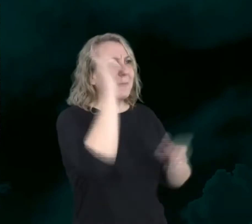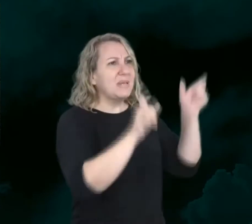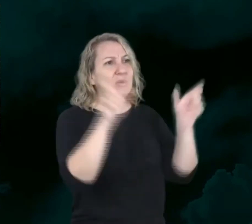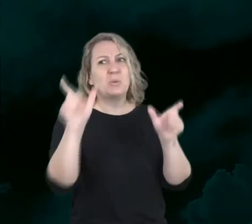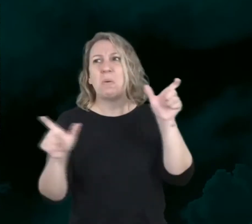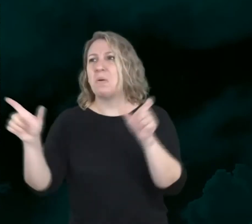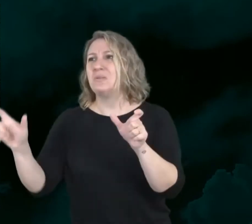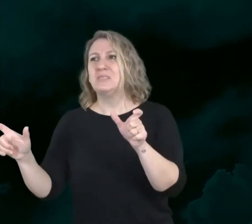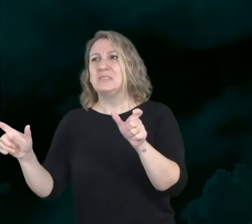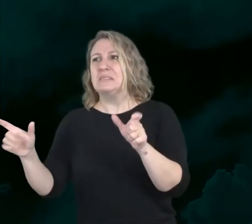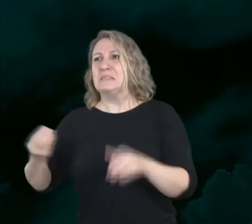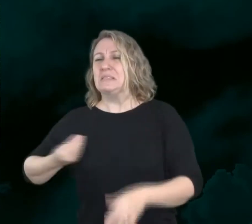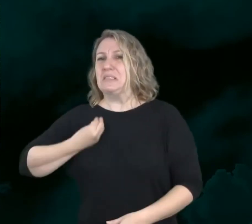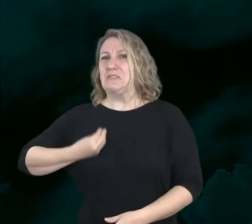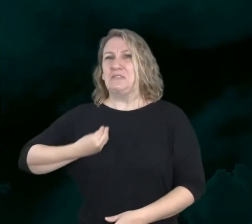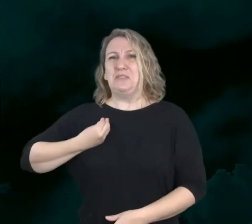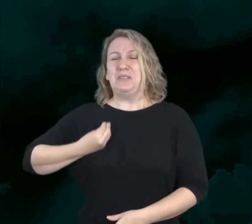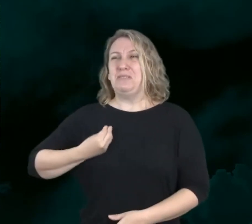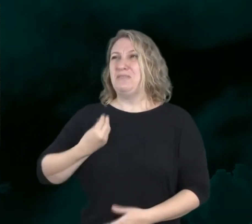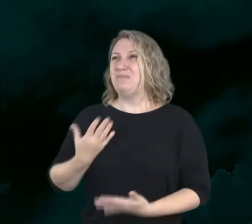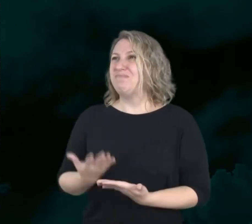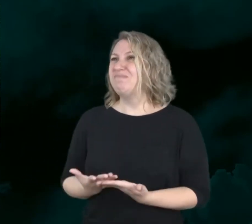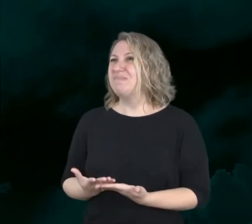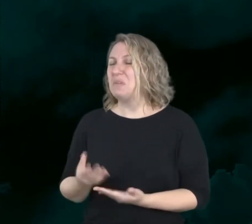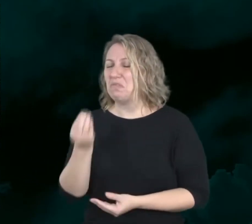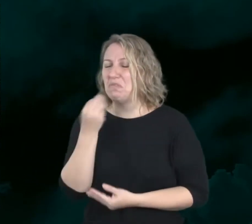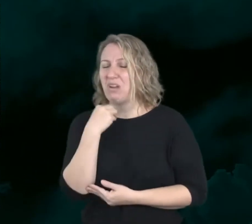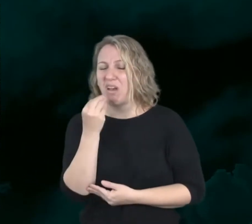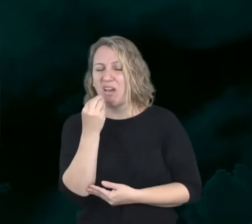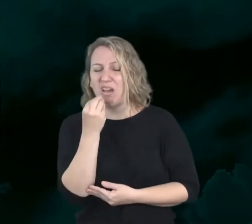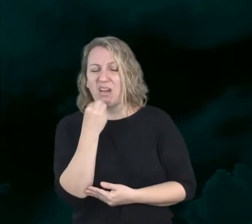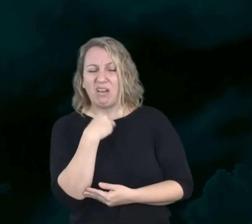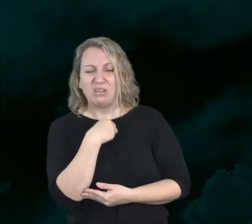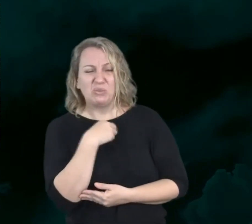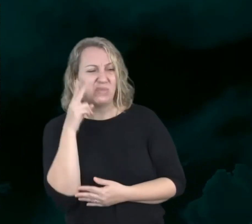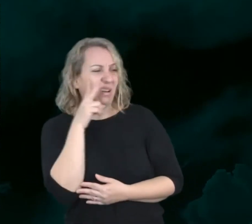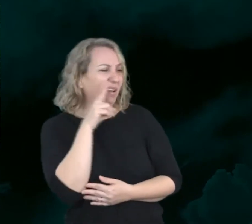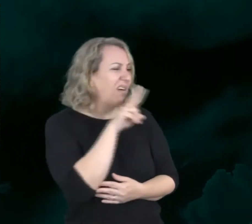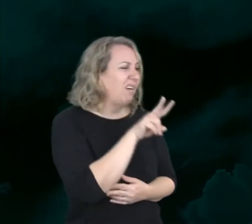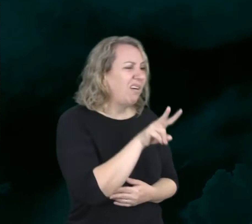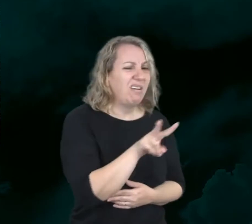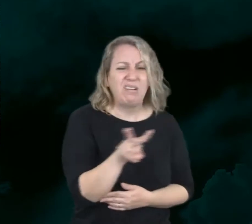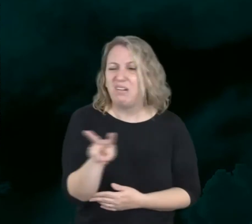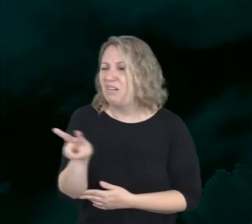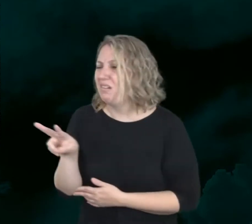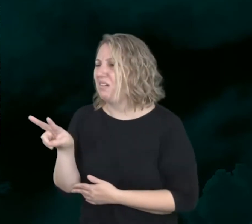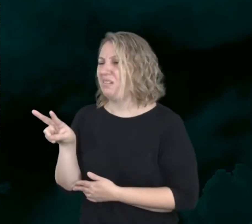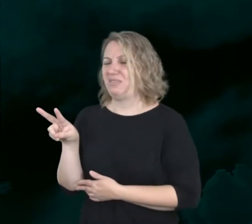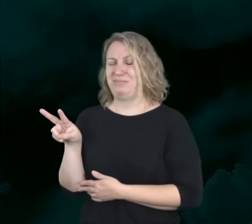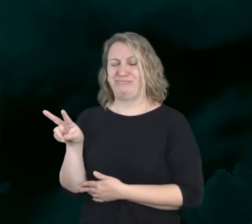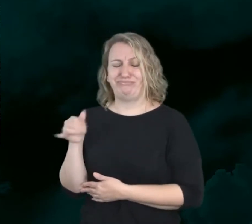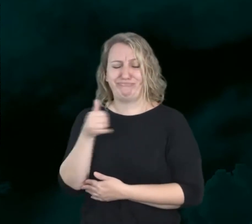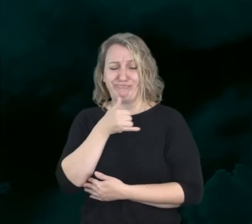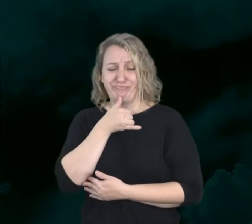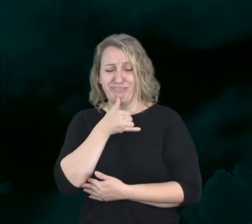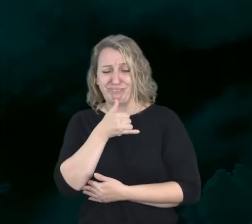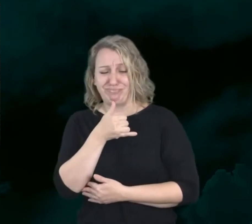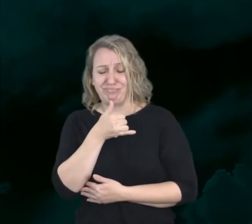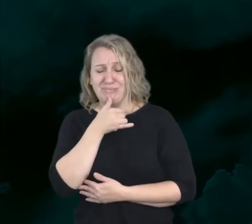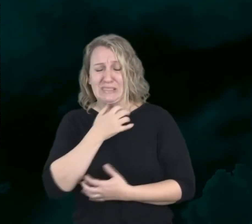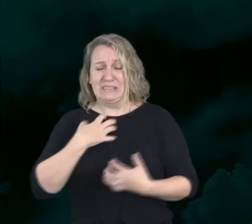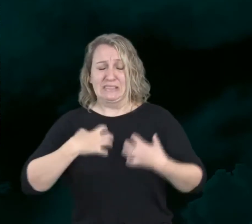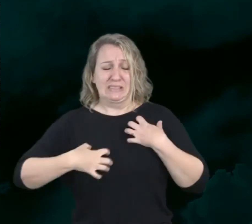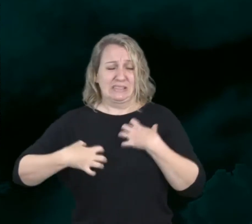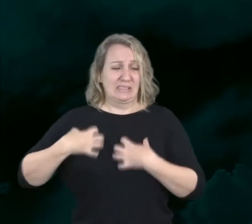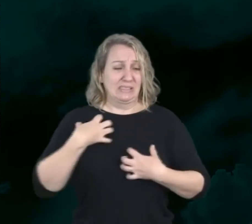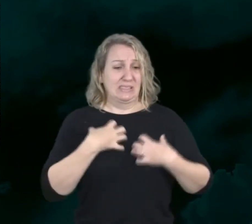chão, nós ainda vivemos muito pelas coisas que vêm, as coisas nos aborrecem, as coisas, né, nos tiram tranquilidade,